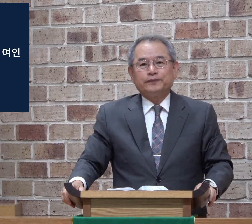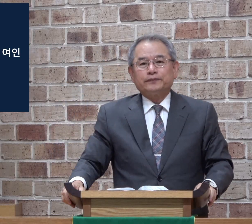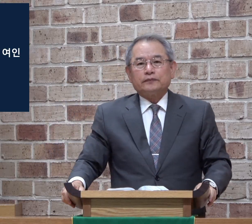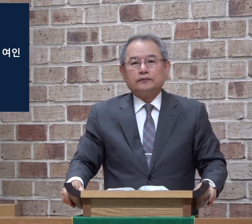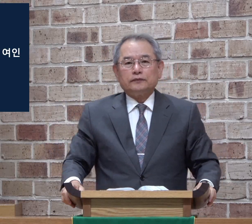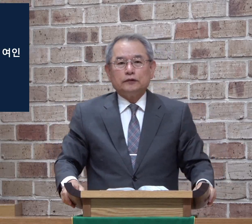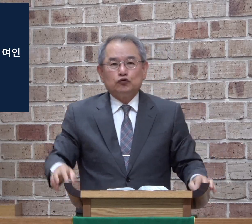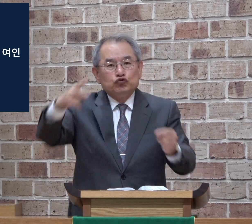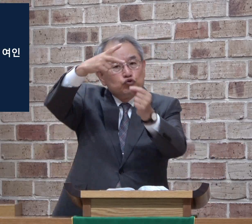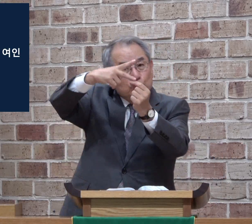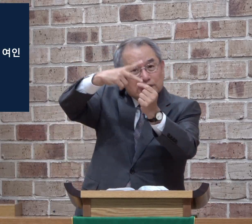두 번째,